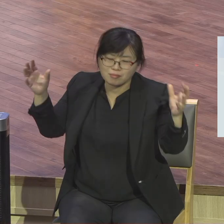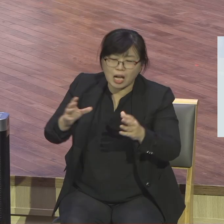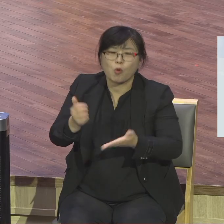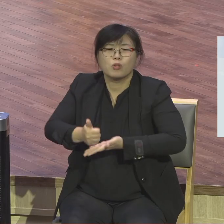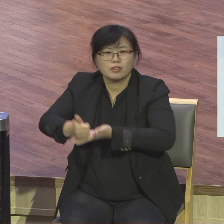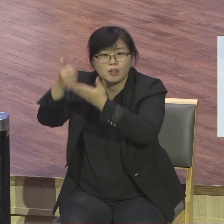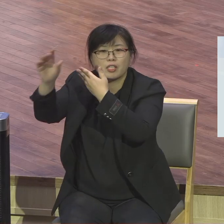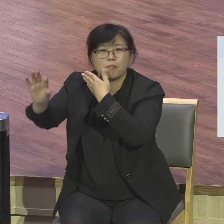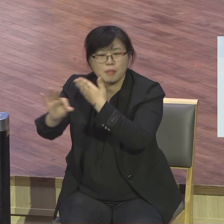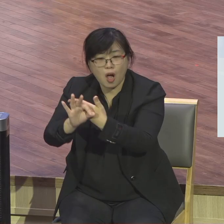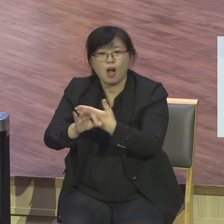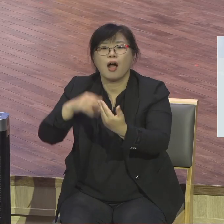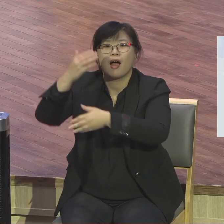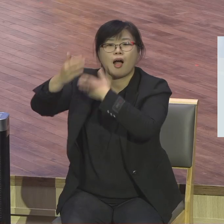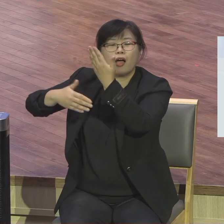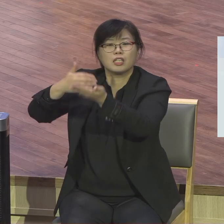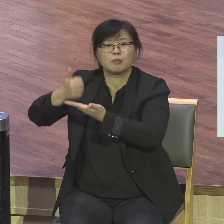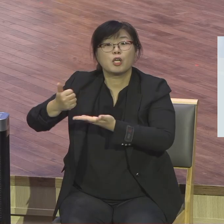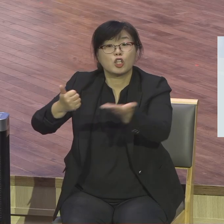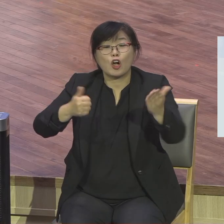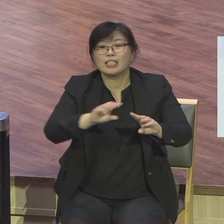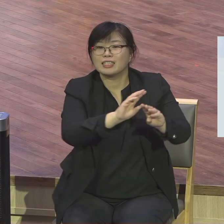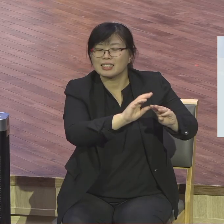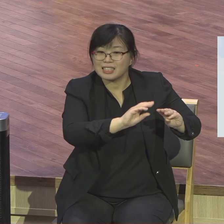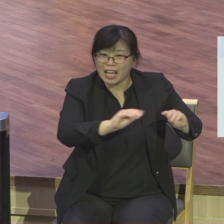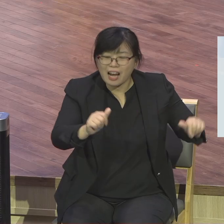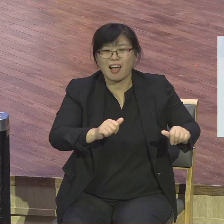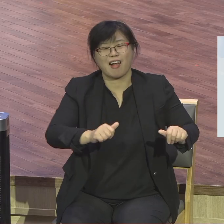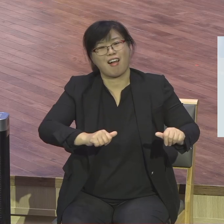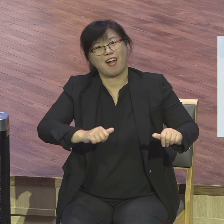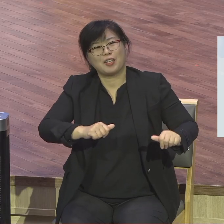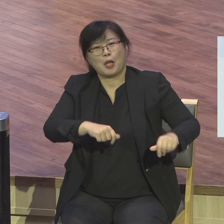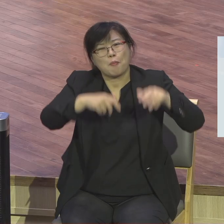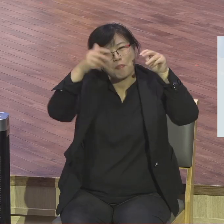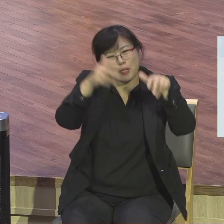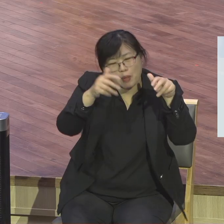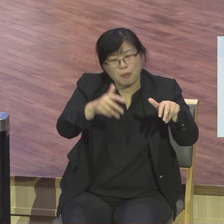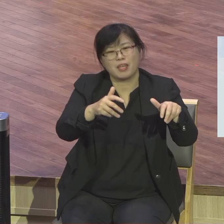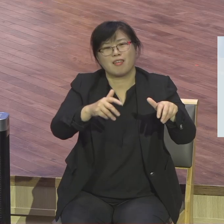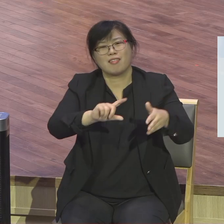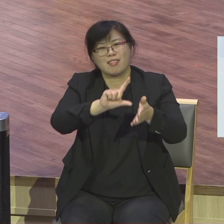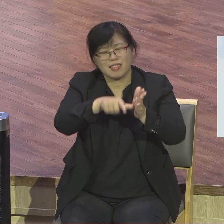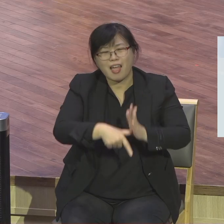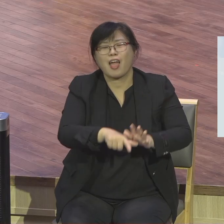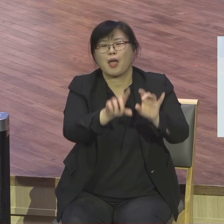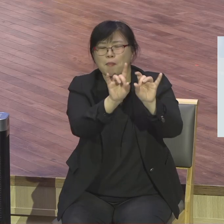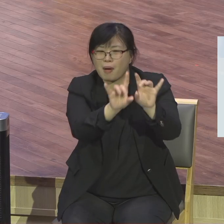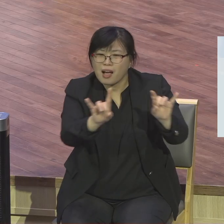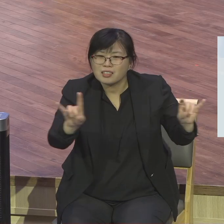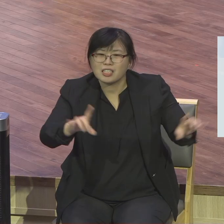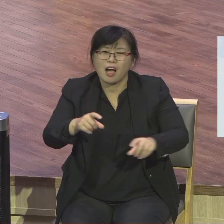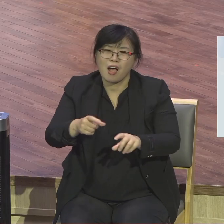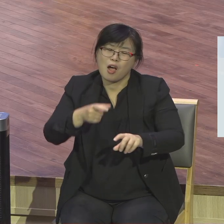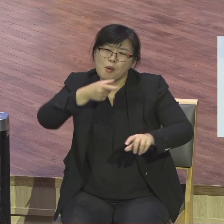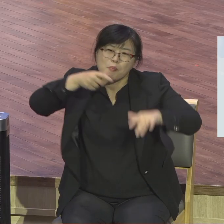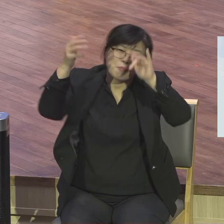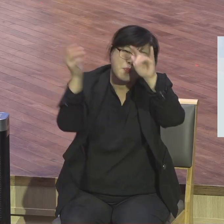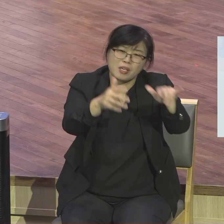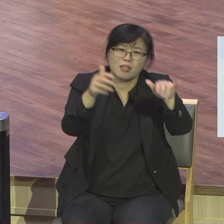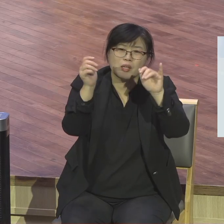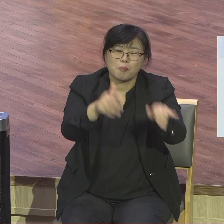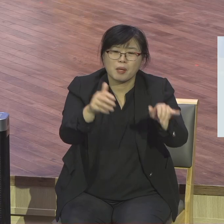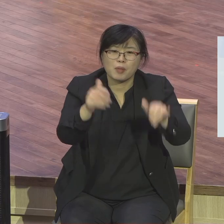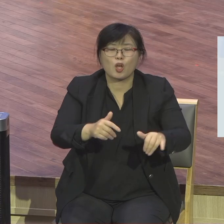섬기면 여호와께서 너희의 땅에 이른비 너전비를 적당한 때에 내리시리니 너희가 곡식과